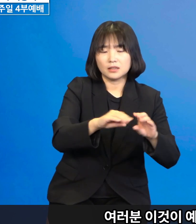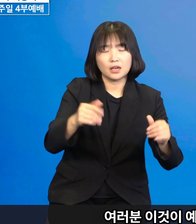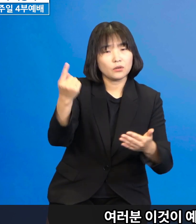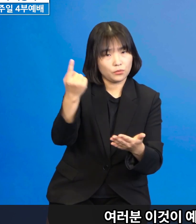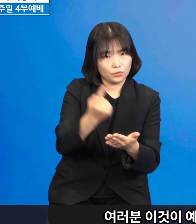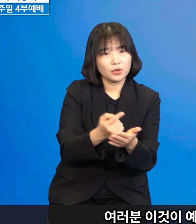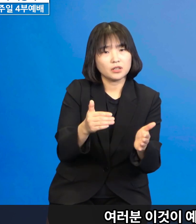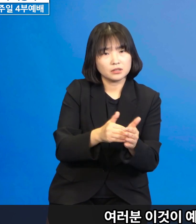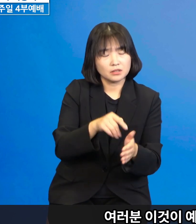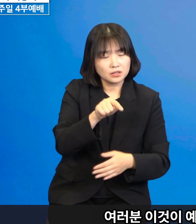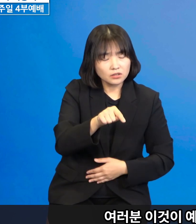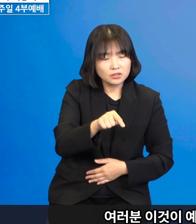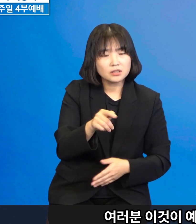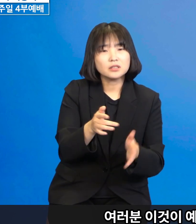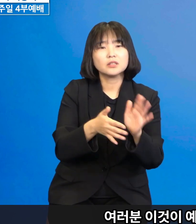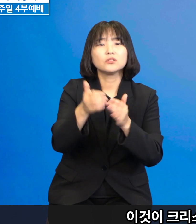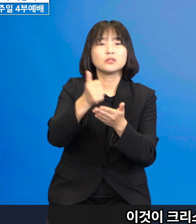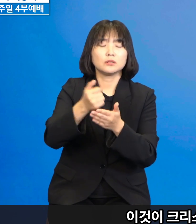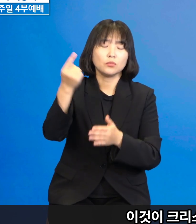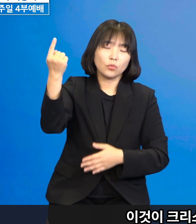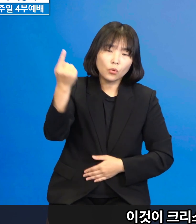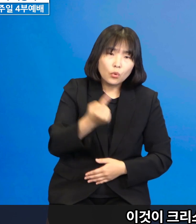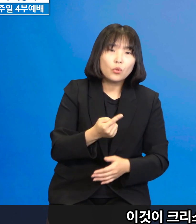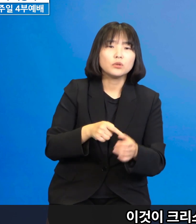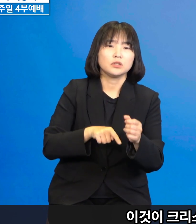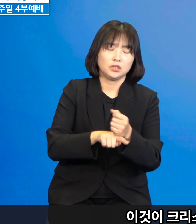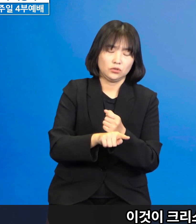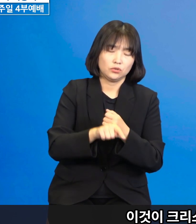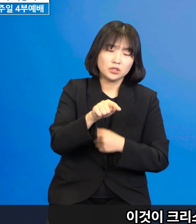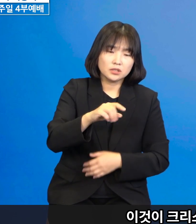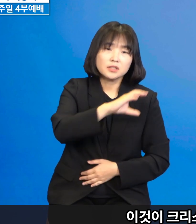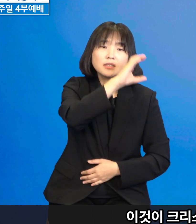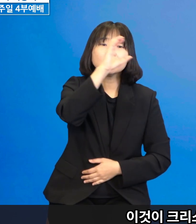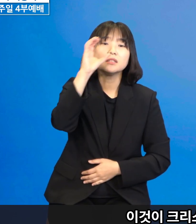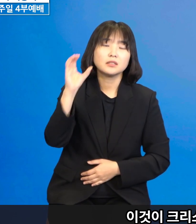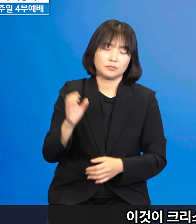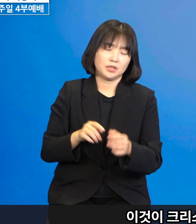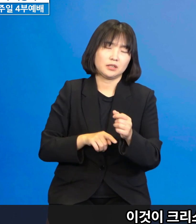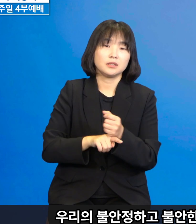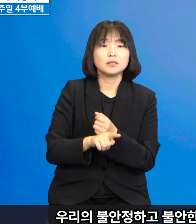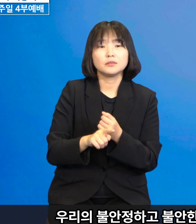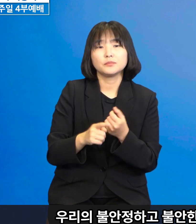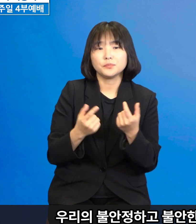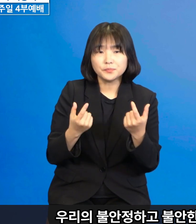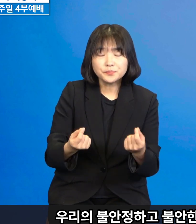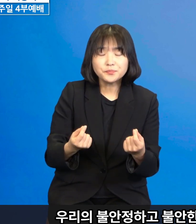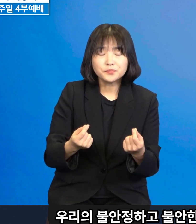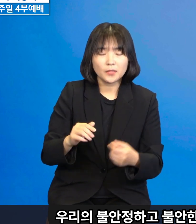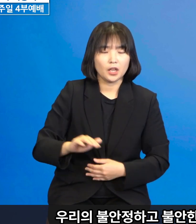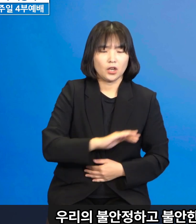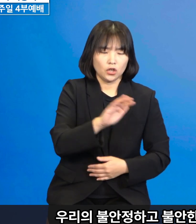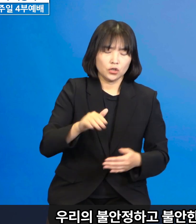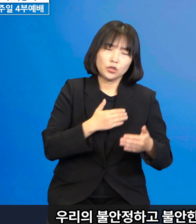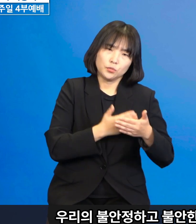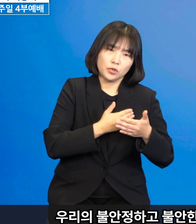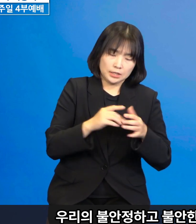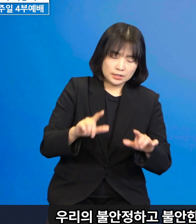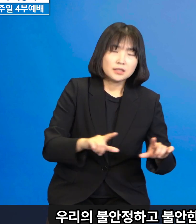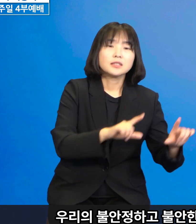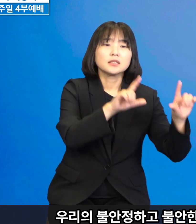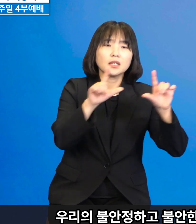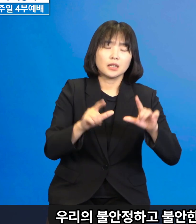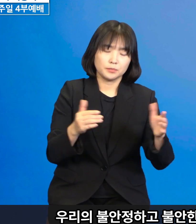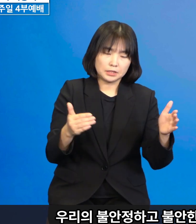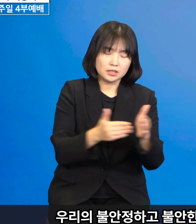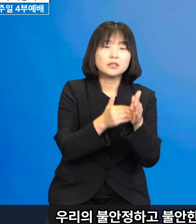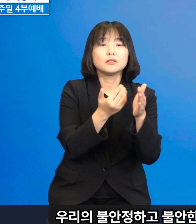거야. 여러분, 이것이 예수님이 오신 이유이고 이것이 크리스마스의 의미이죠. 우리의 불안정하고 불안한 삶을